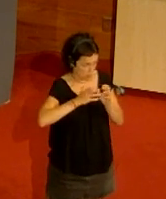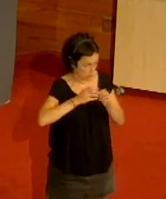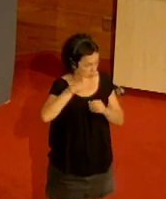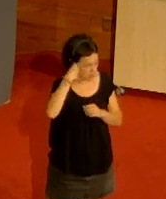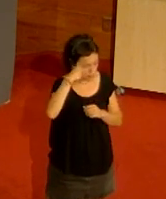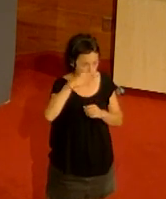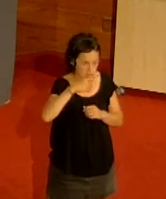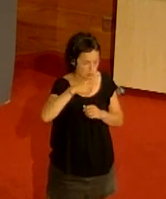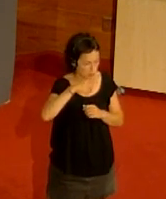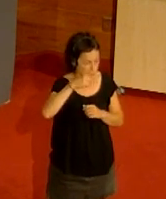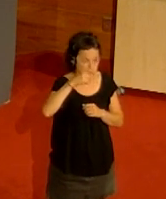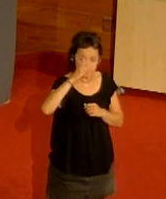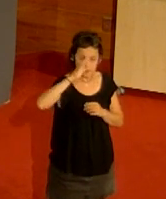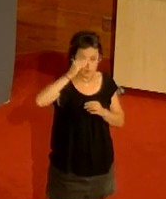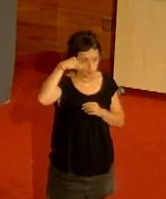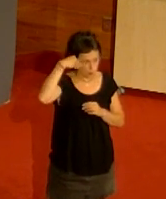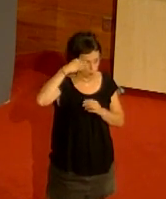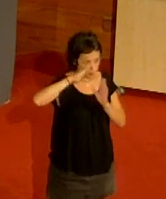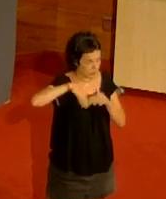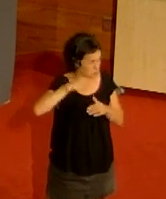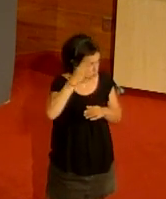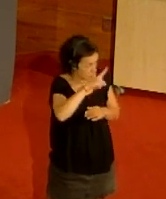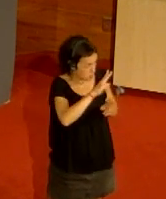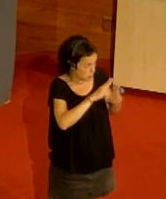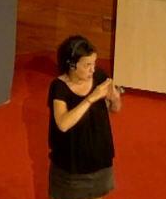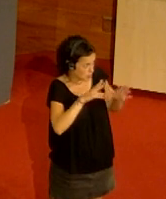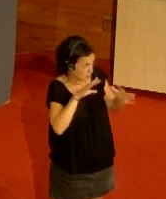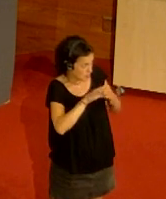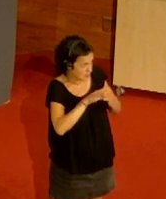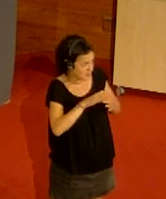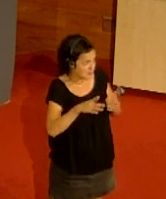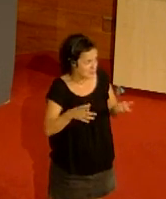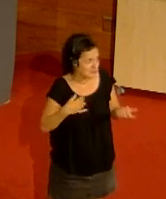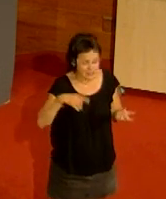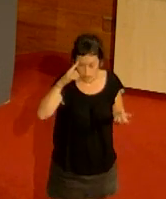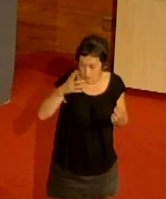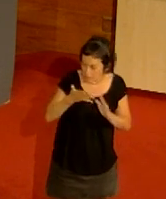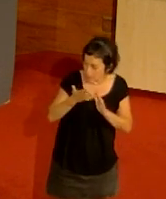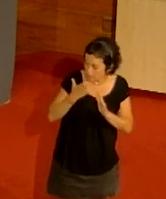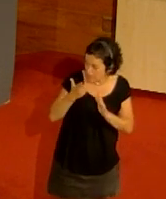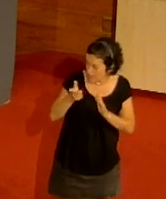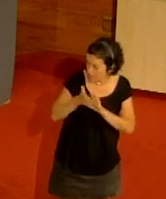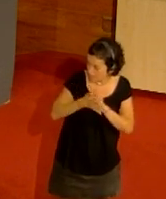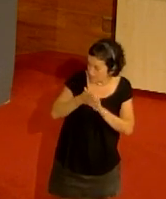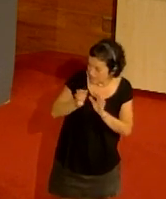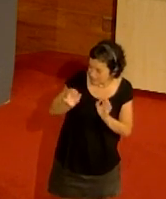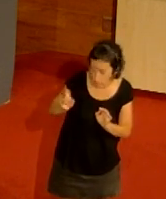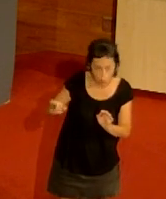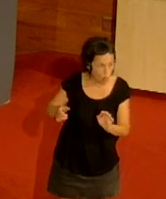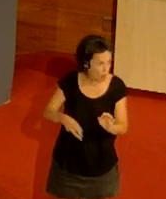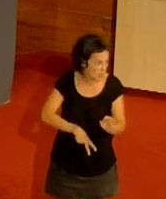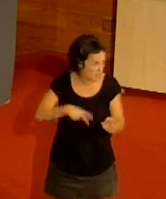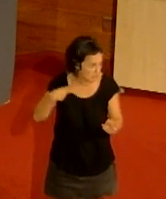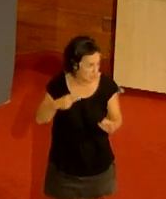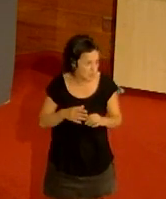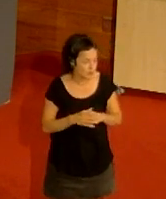Es difícil eso, porque supongo que tu pregunta va por ahí. Es difícil, ¿estabas segura si te referías a eso o sí, en general? Es